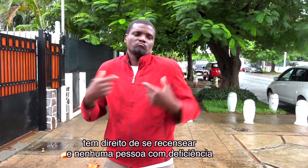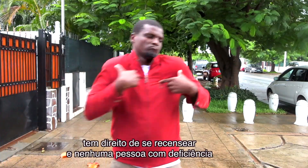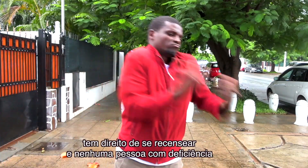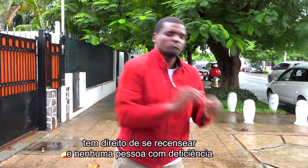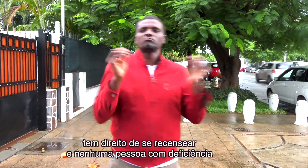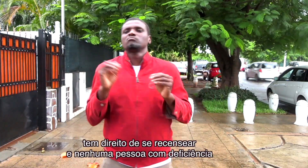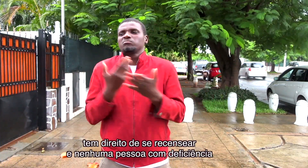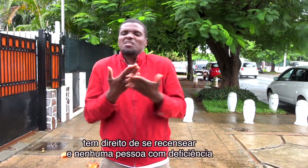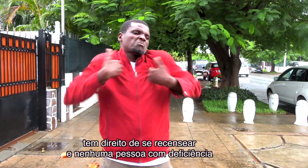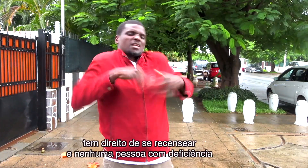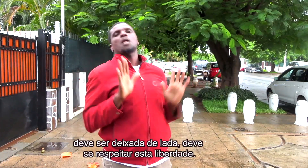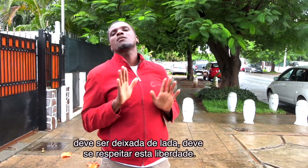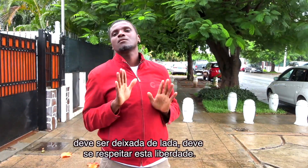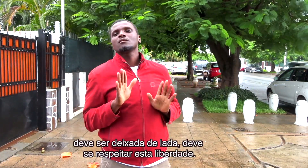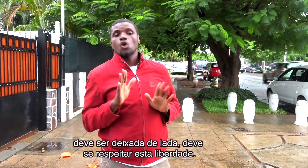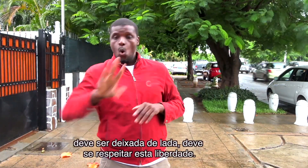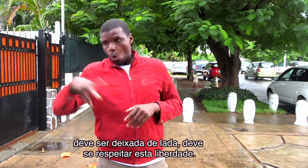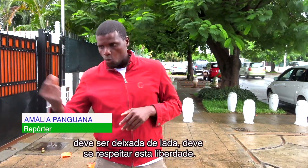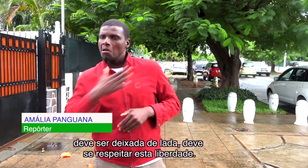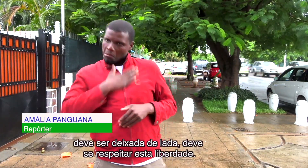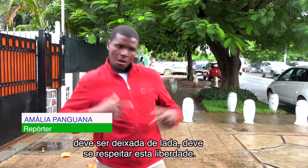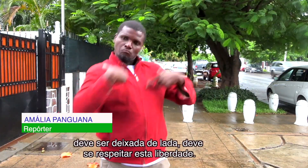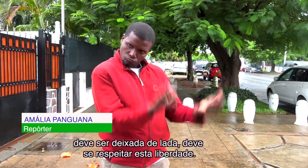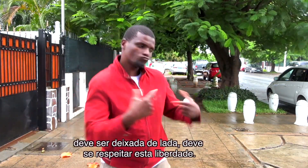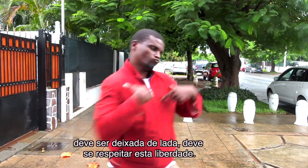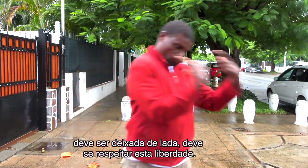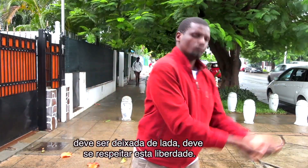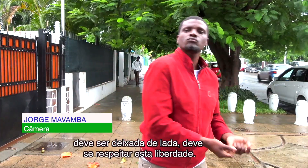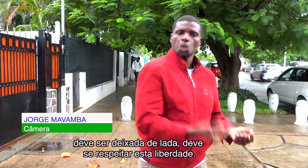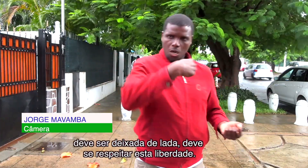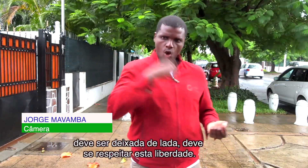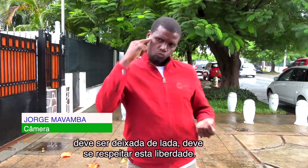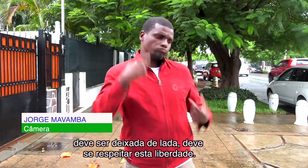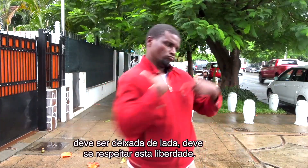nenhuma pessoa com deficiência deve ser deixada de lado. Deve-se respeitar esta liberdade.